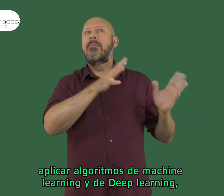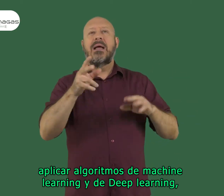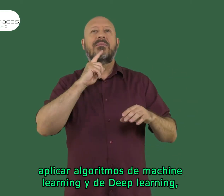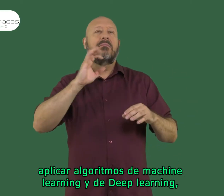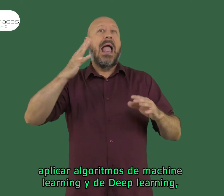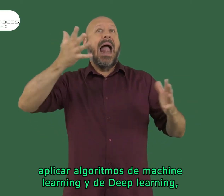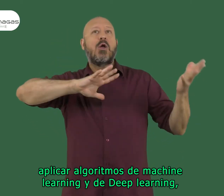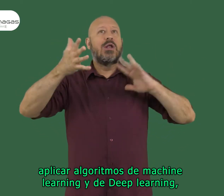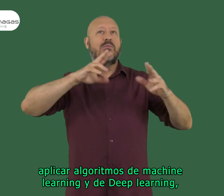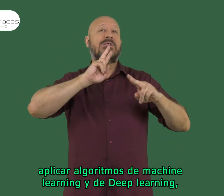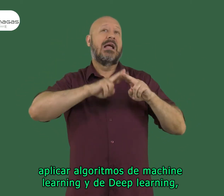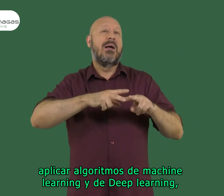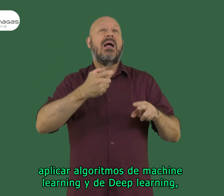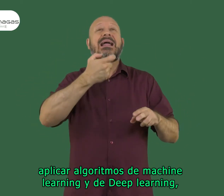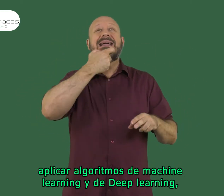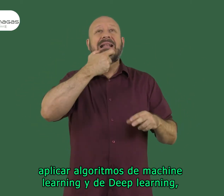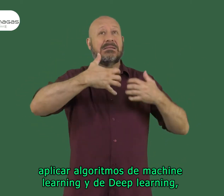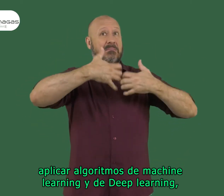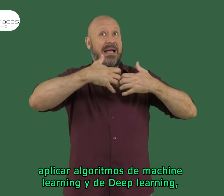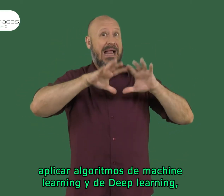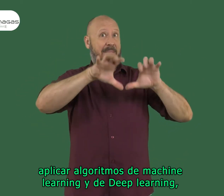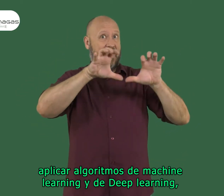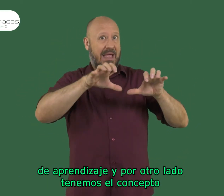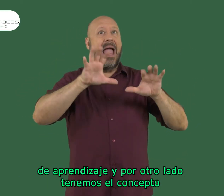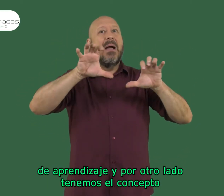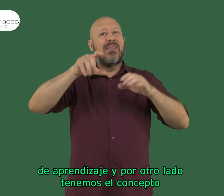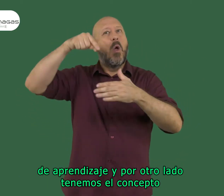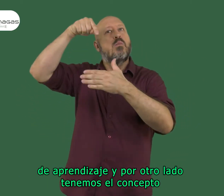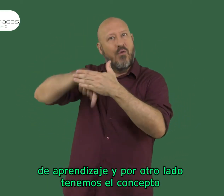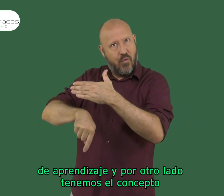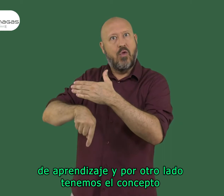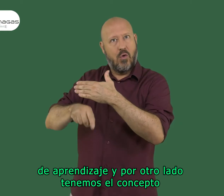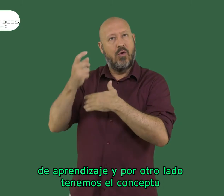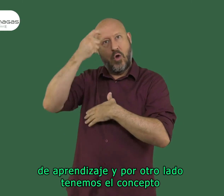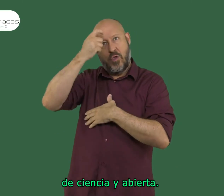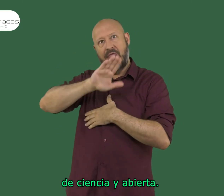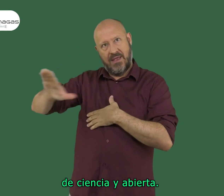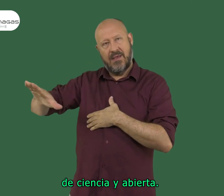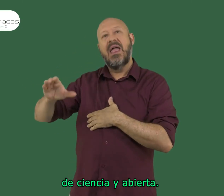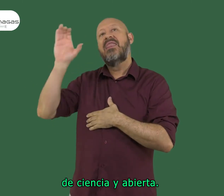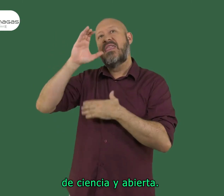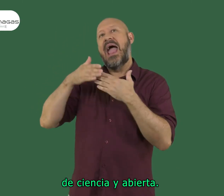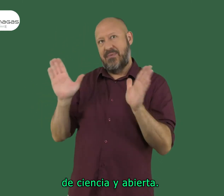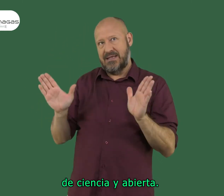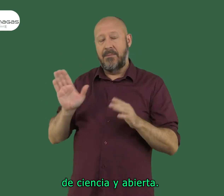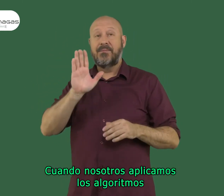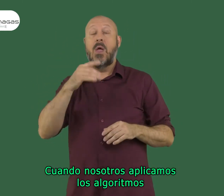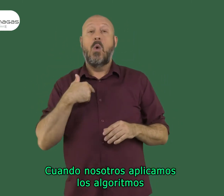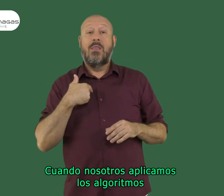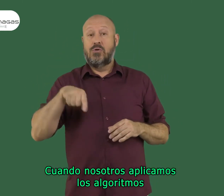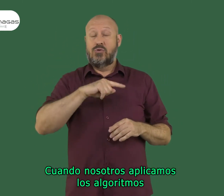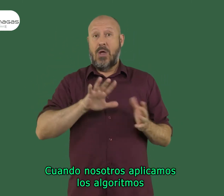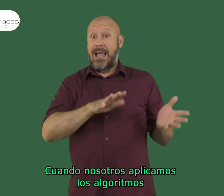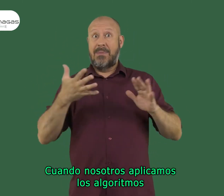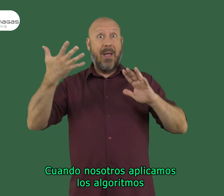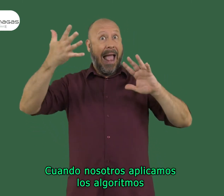aplicar algoritmos de machine learning y de deep learning, de aprendizaje, y por otro lado tenemos el concepto de ciencia abierta. Cuando nosotros